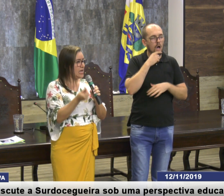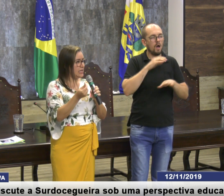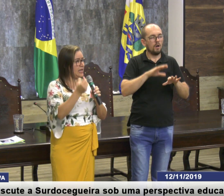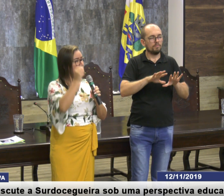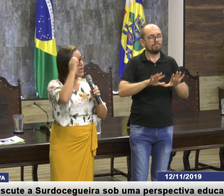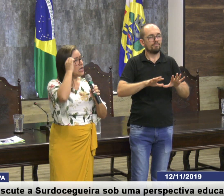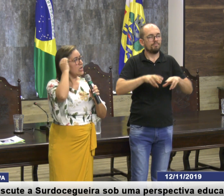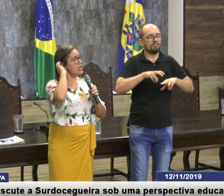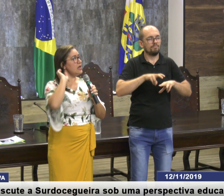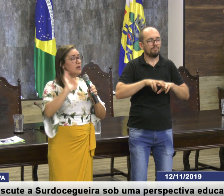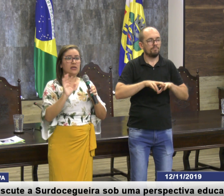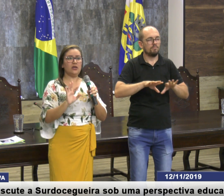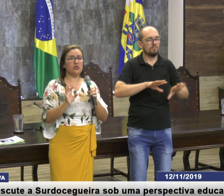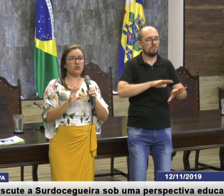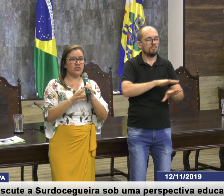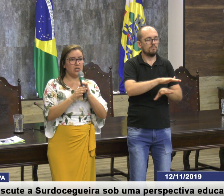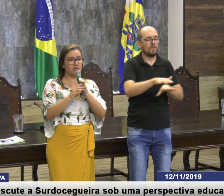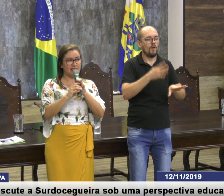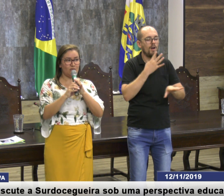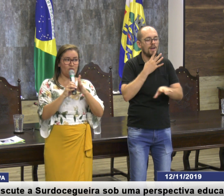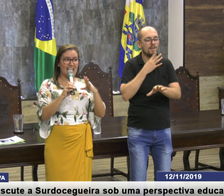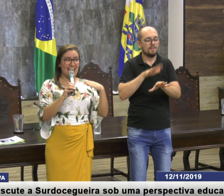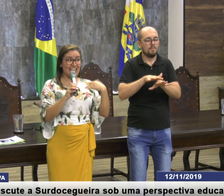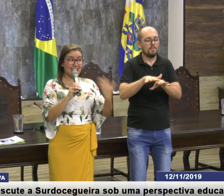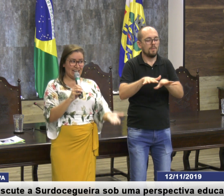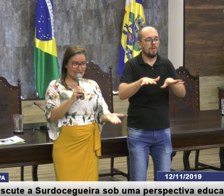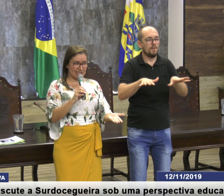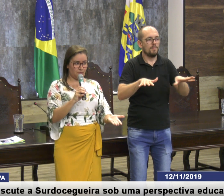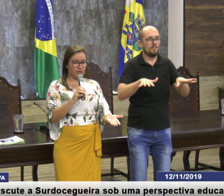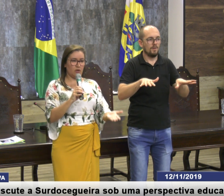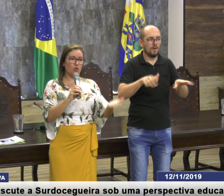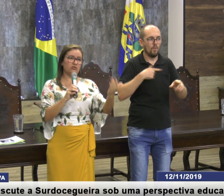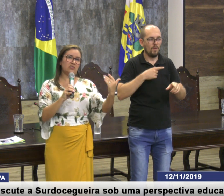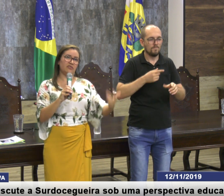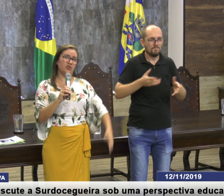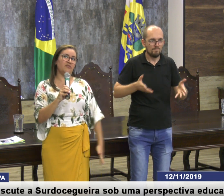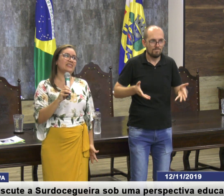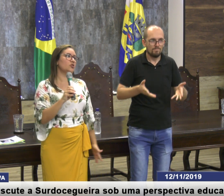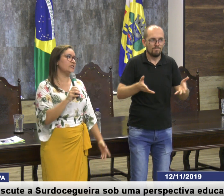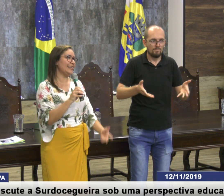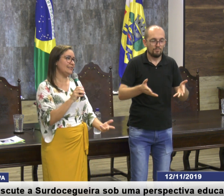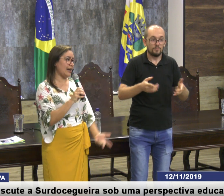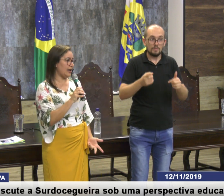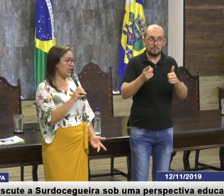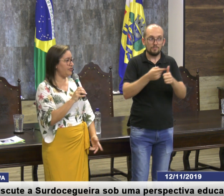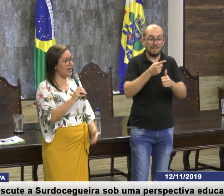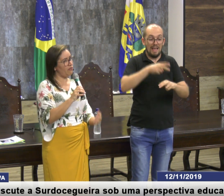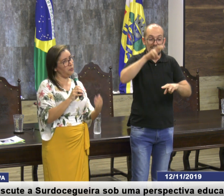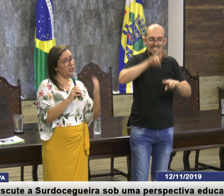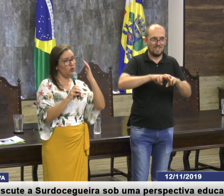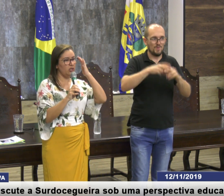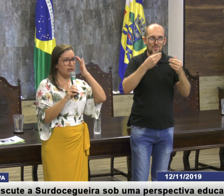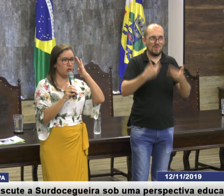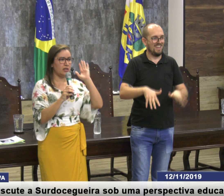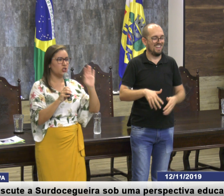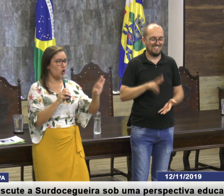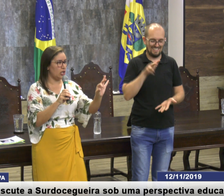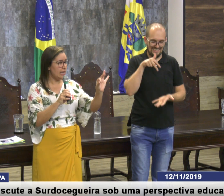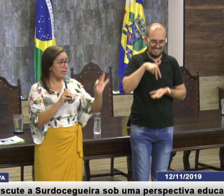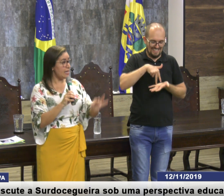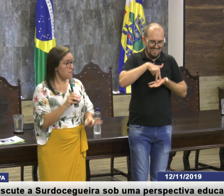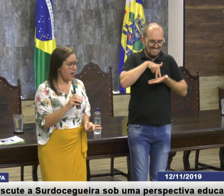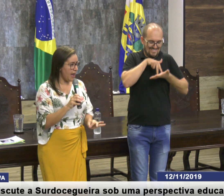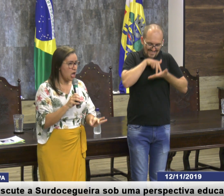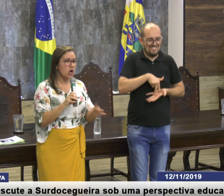materiais, né? E então nós conseguimos fazer com que ele entrasse. O outro desafio era fazê-lo sentar. Ele ficava o período inteiro na